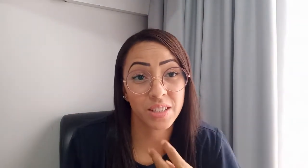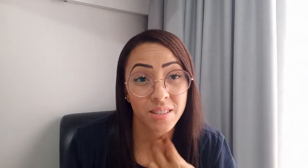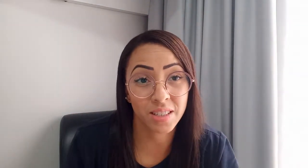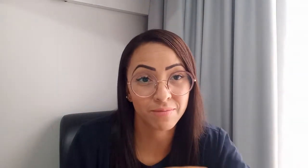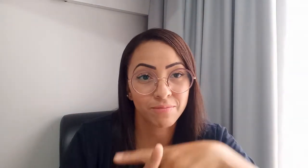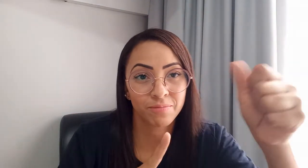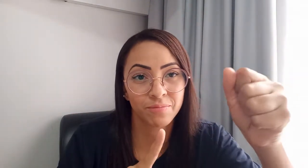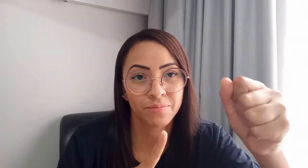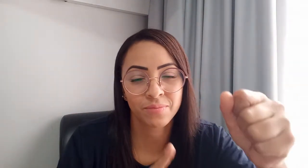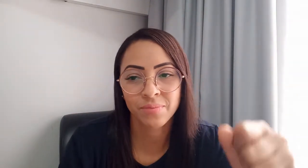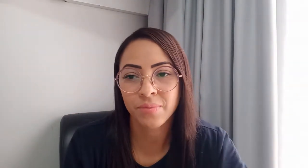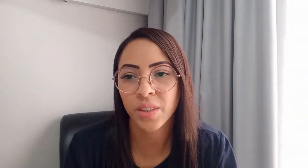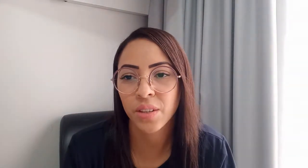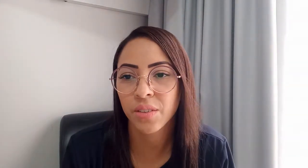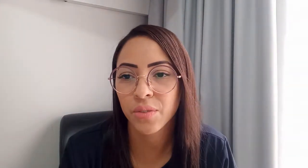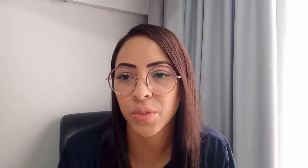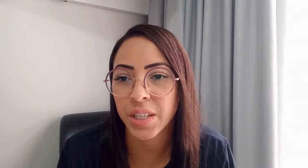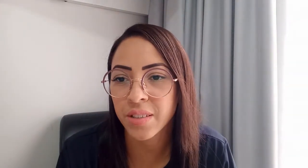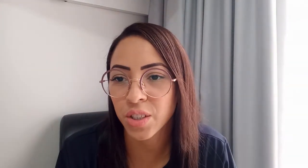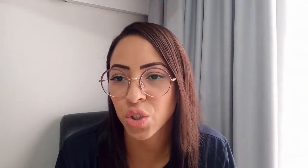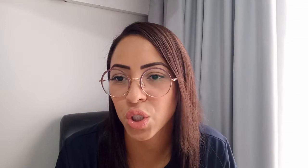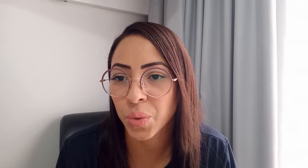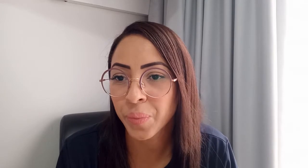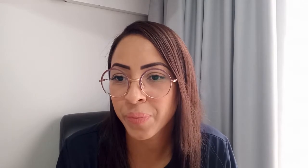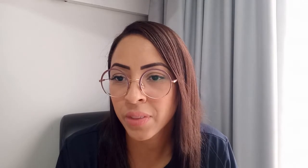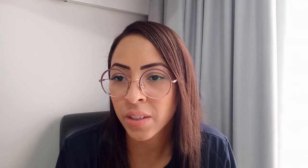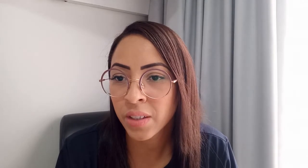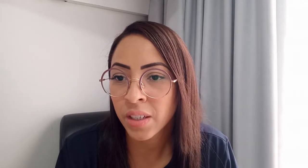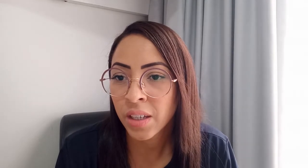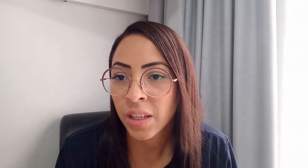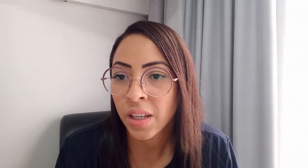vencer. Foi nesse sentido.